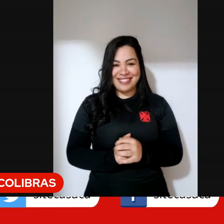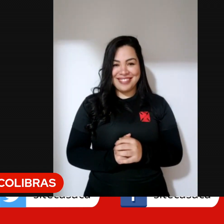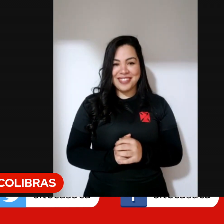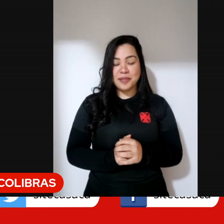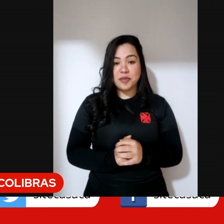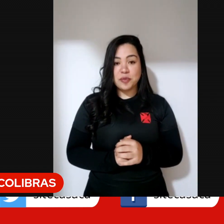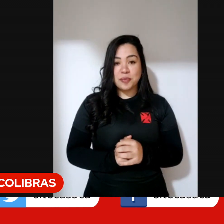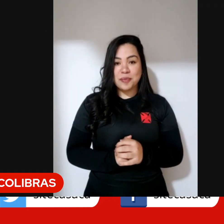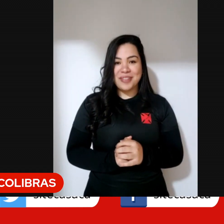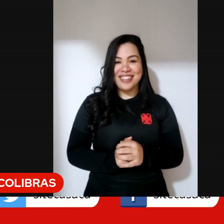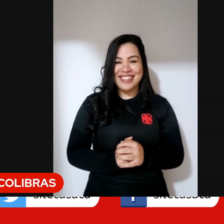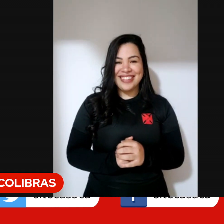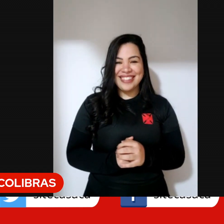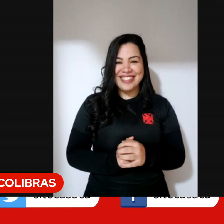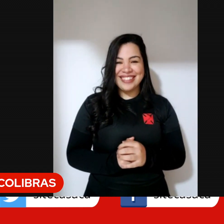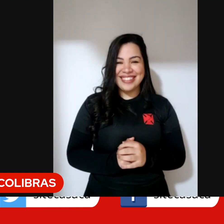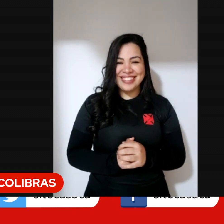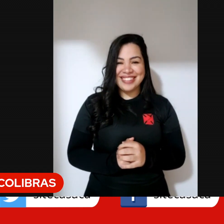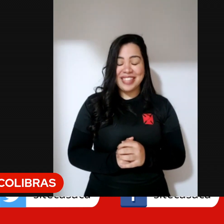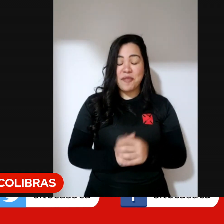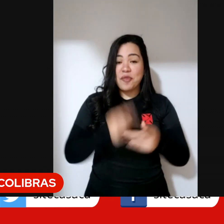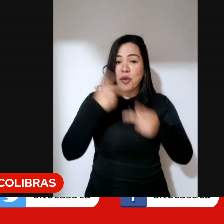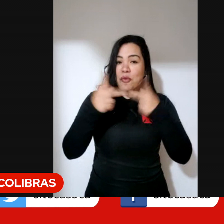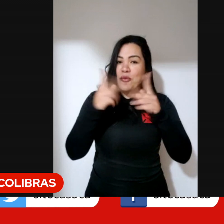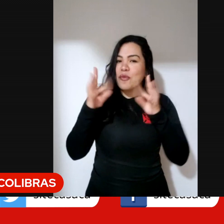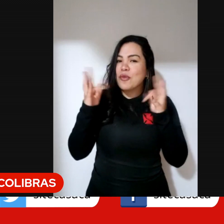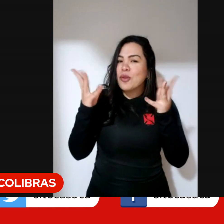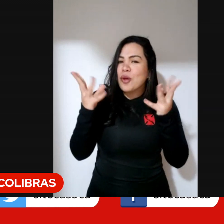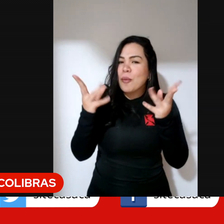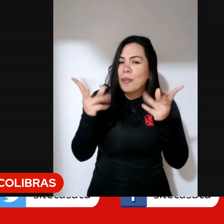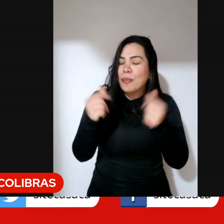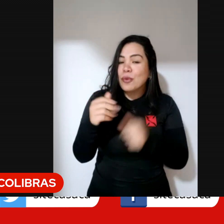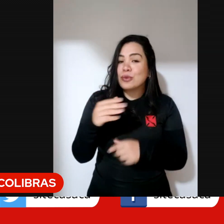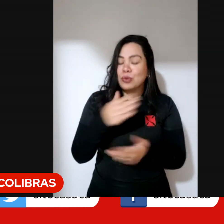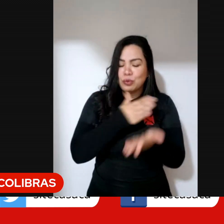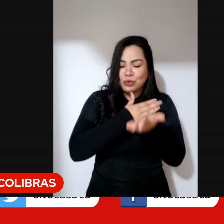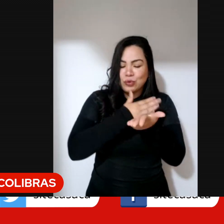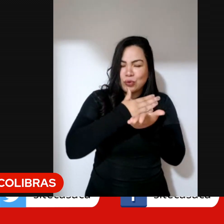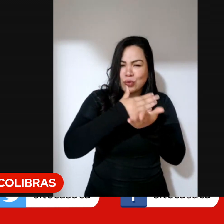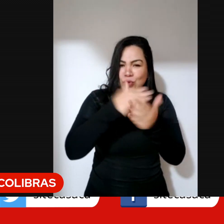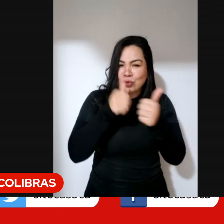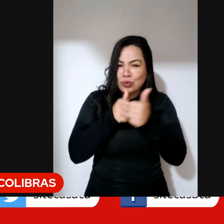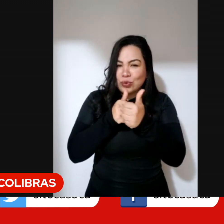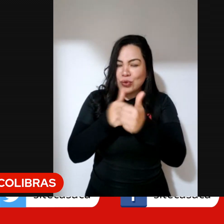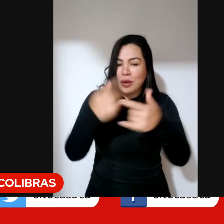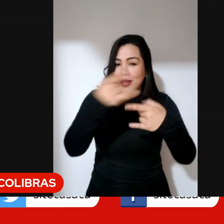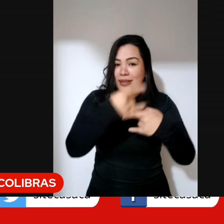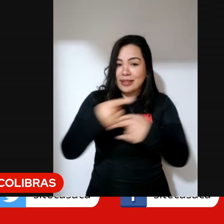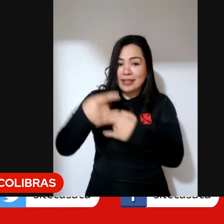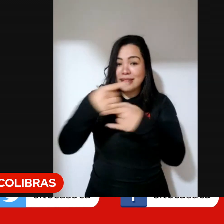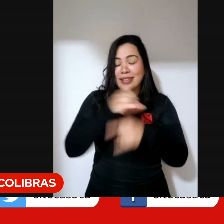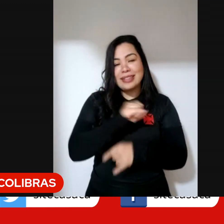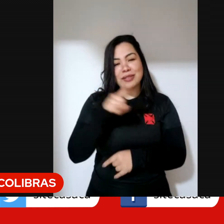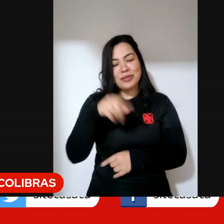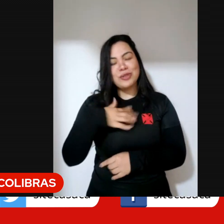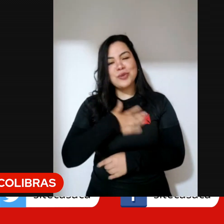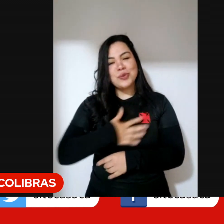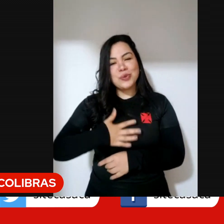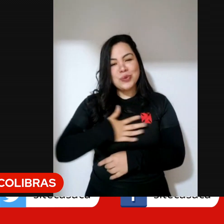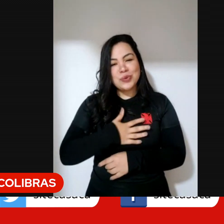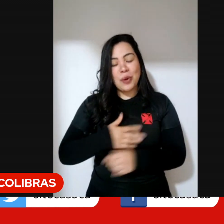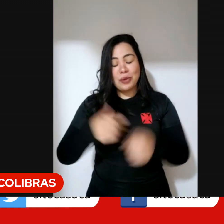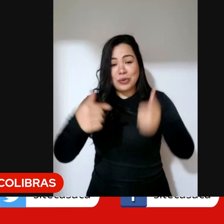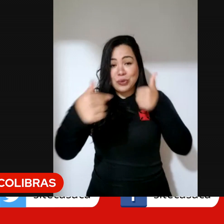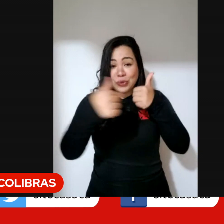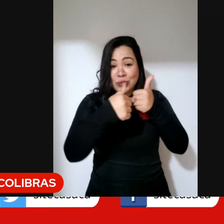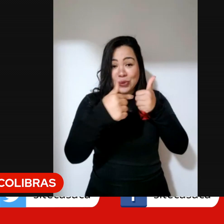Pronto. E falar para todo mundo que nos acompanhou nessa live. Se você gostou, deixe o seu like.